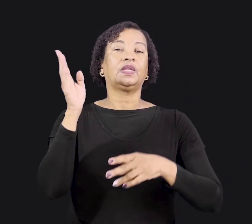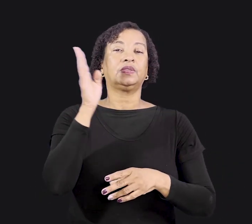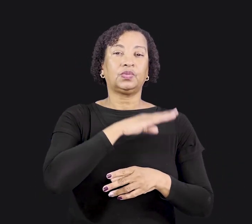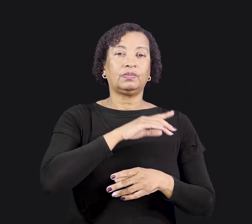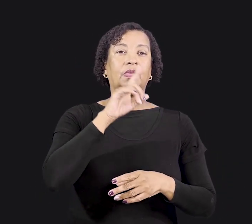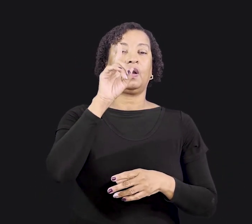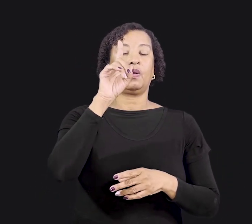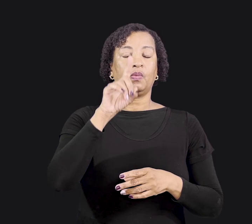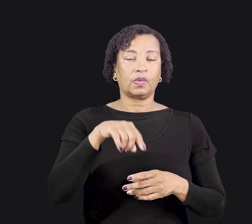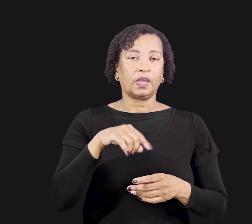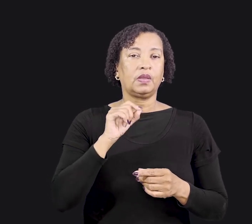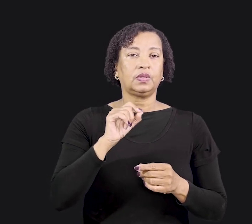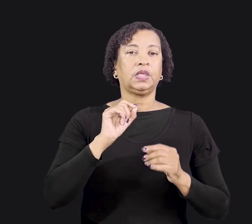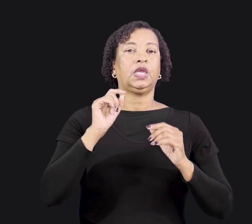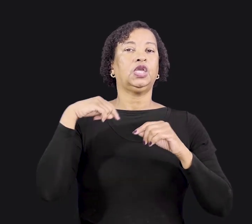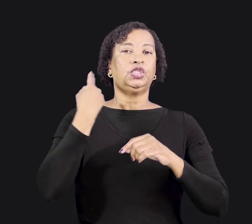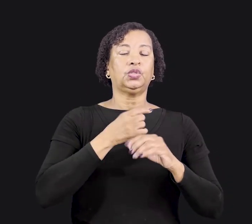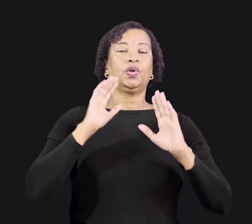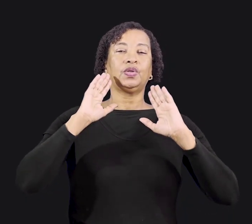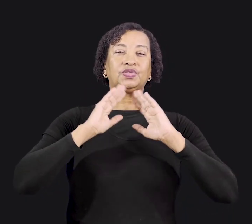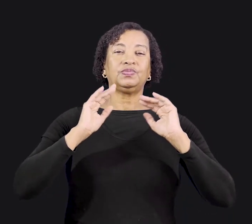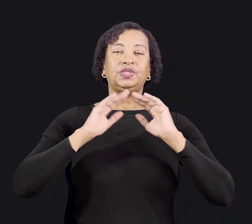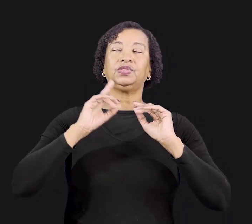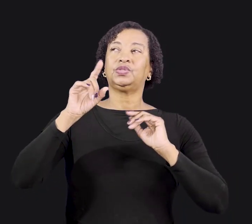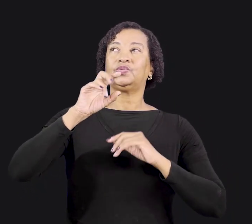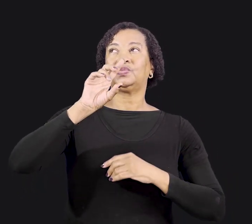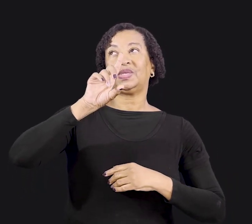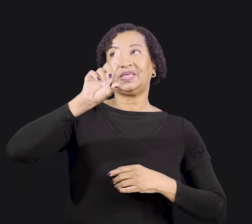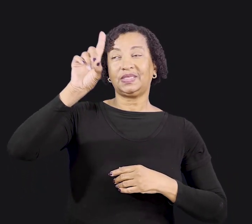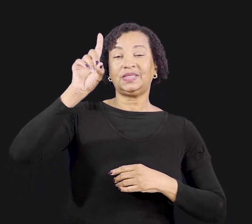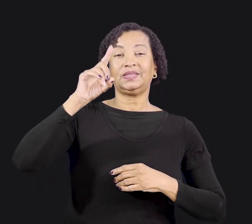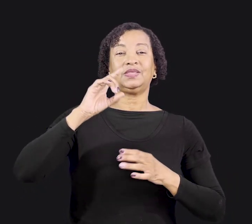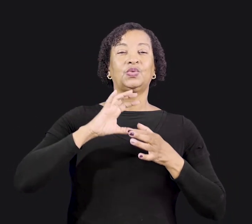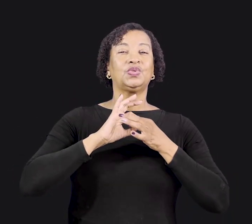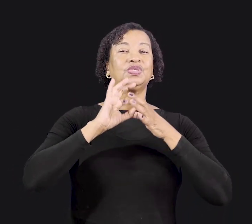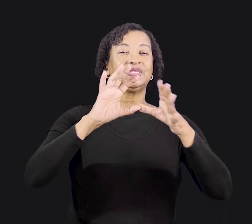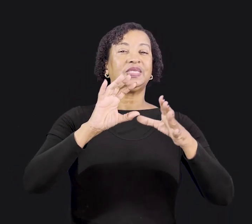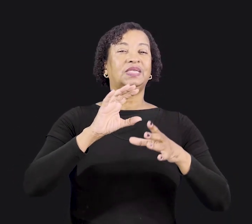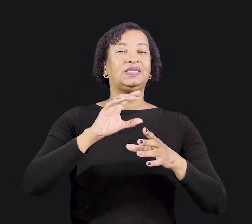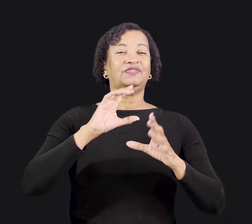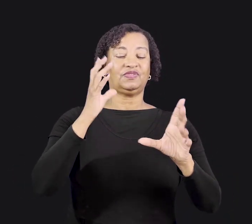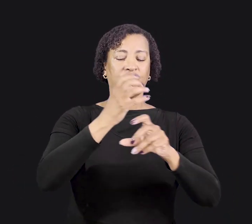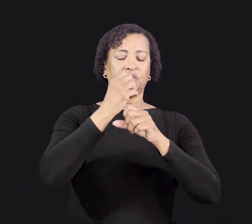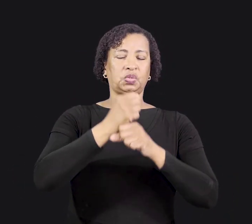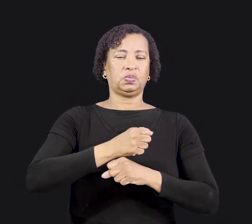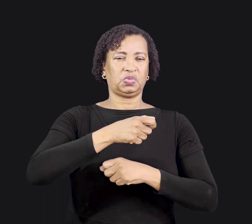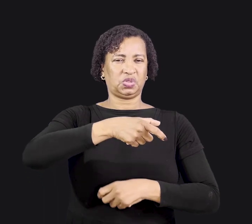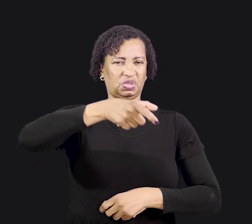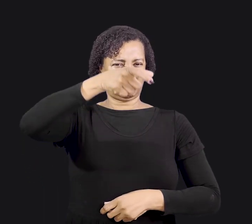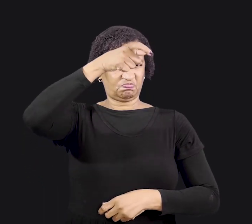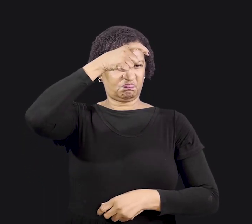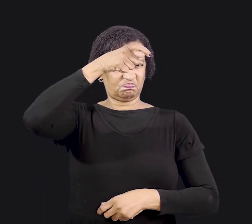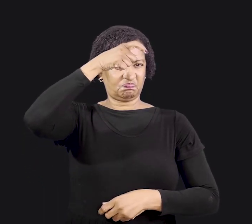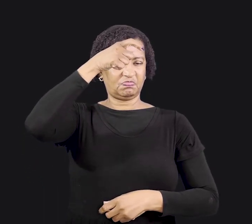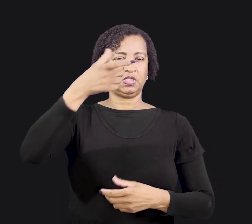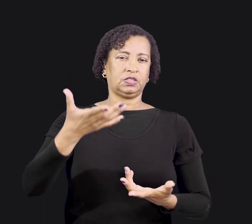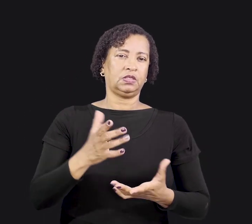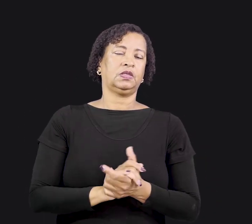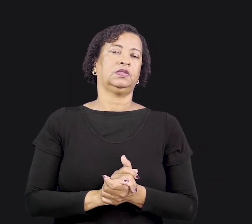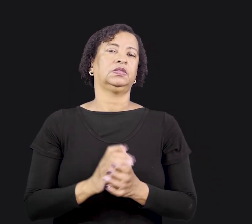diabo mesmo. Nosso pedido deve ser que Deus nos livre do poder de Satanás. Jesus